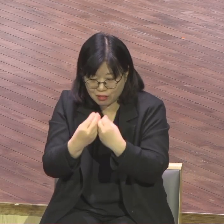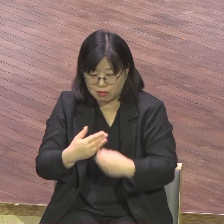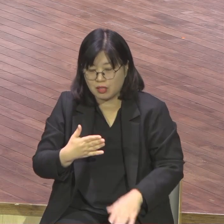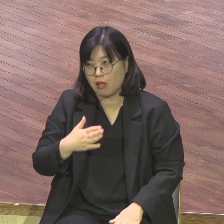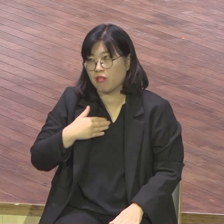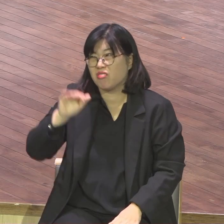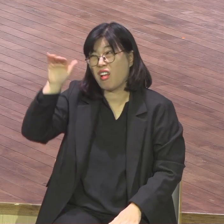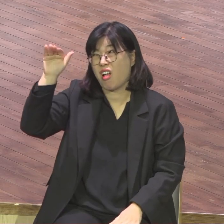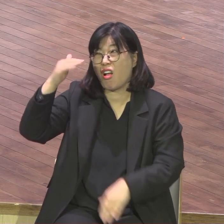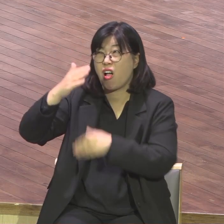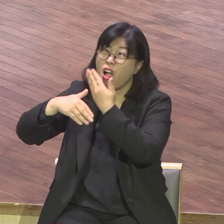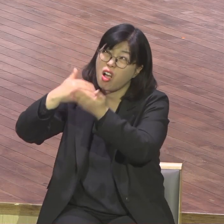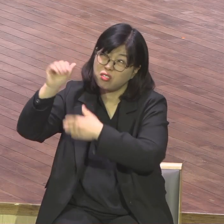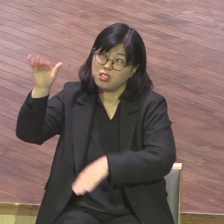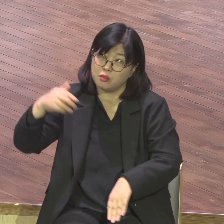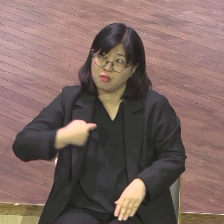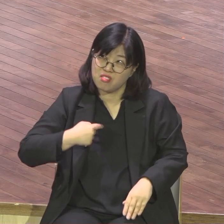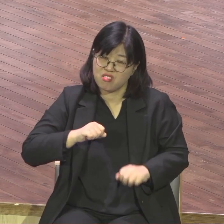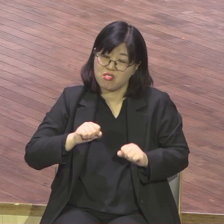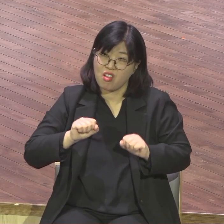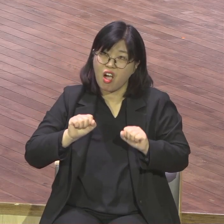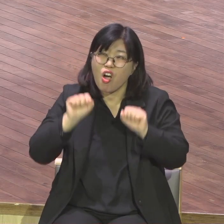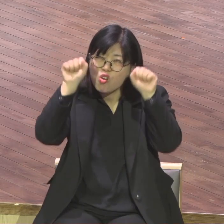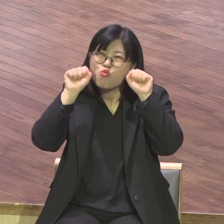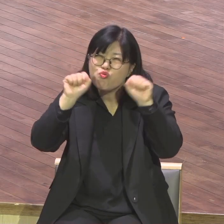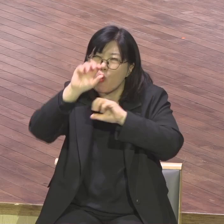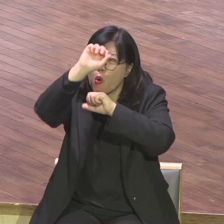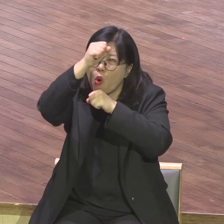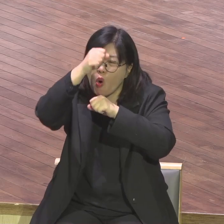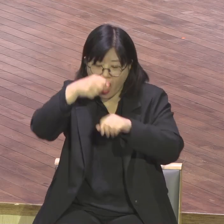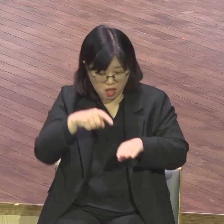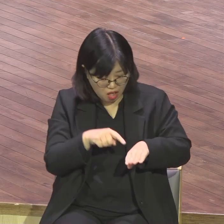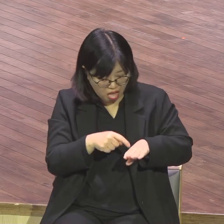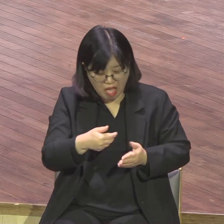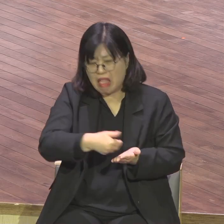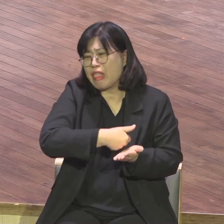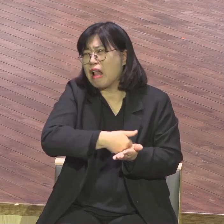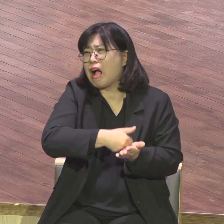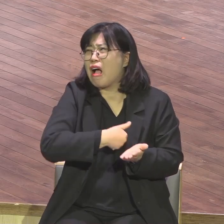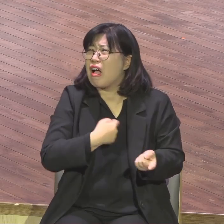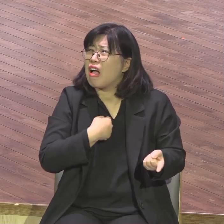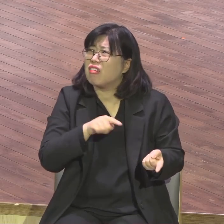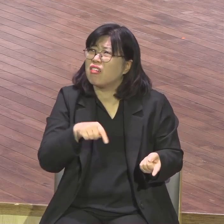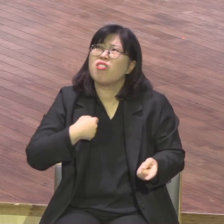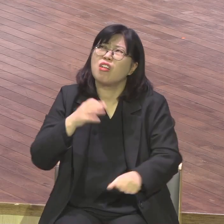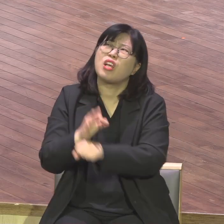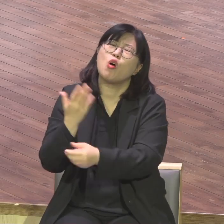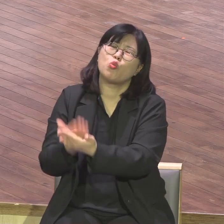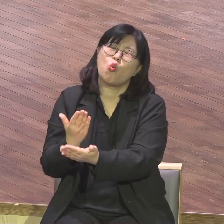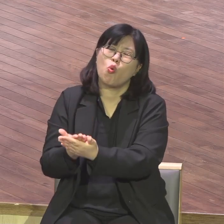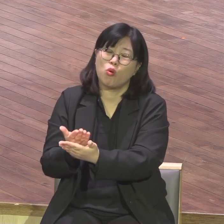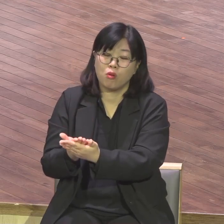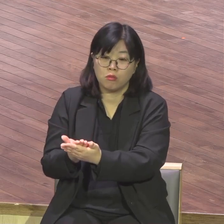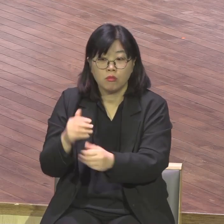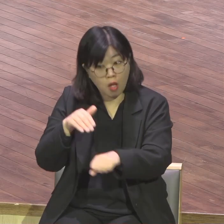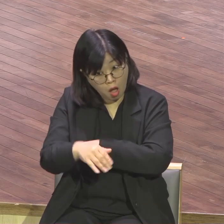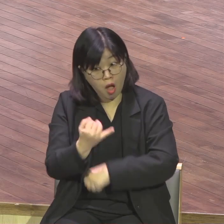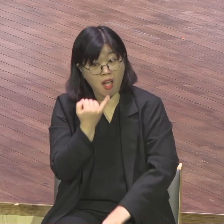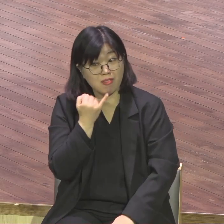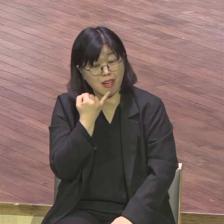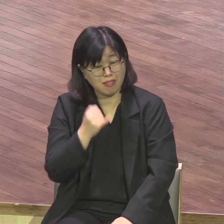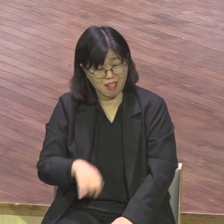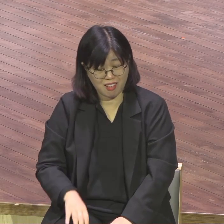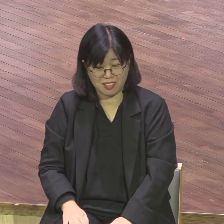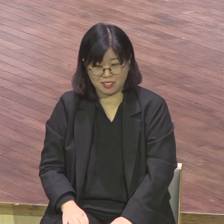하나 사주세요. 그러면 되지. 거룩하시고 위대하신 존경하신